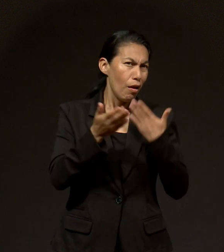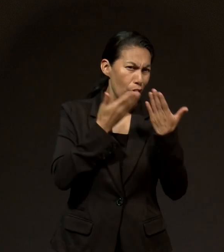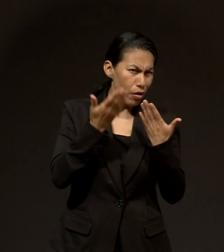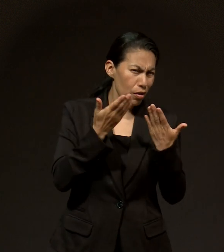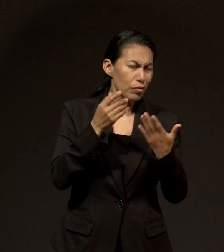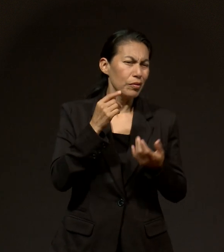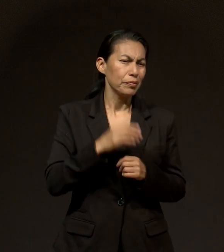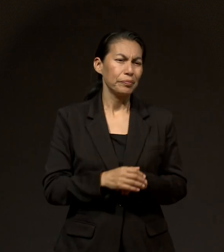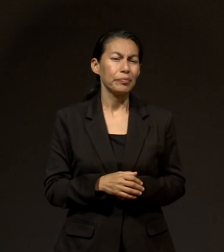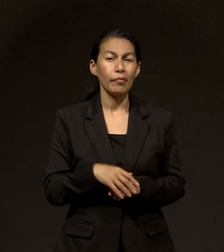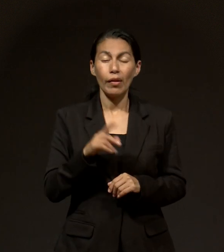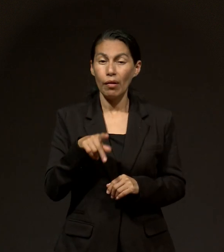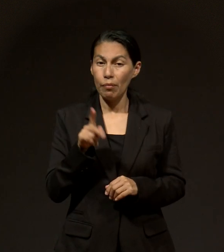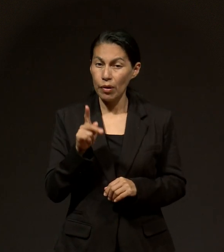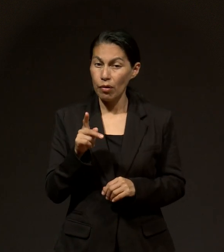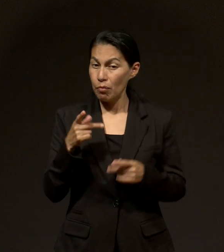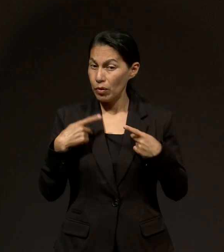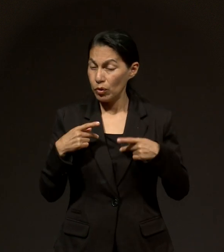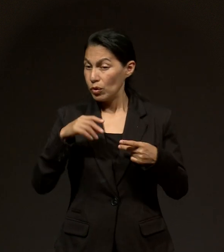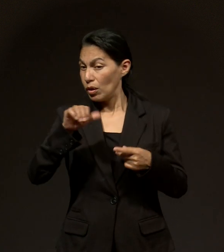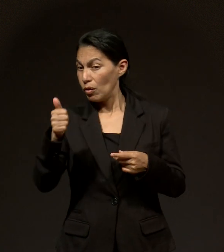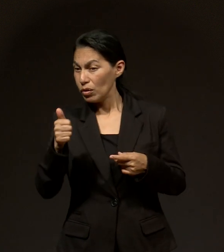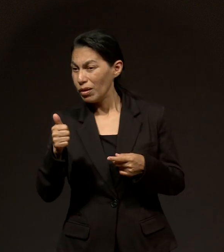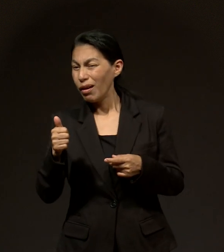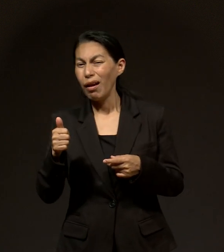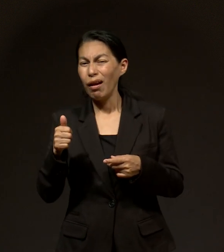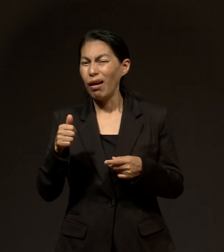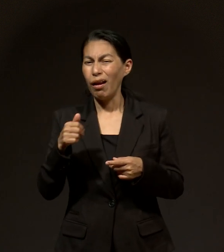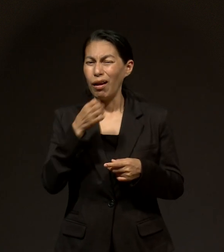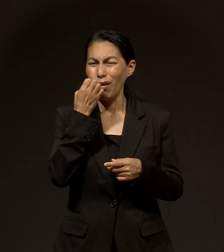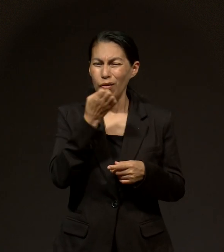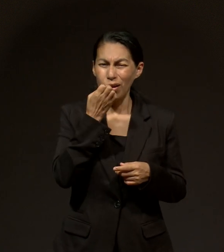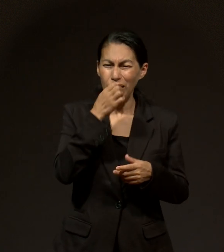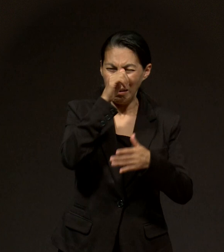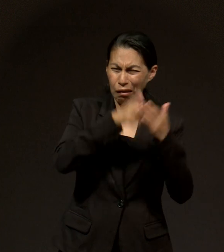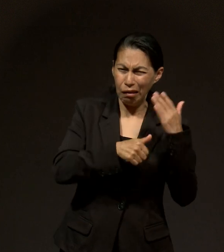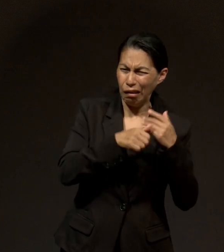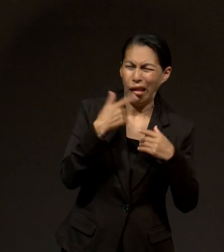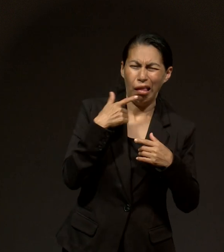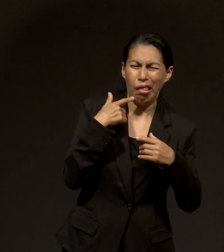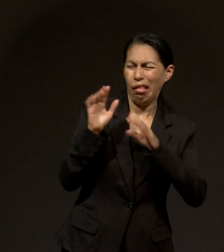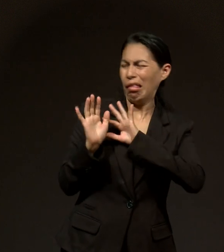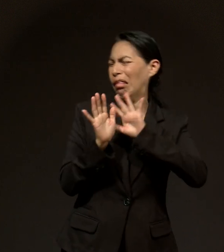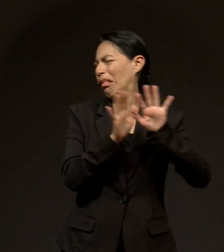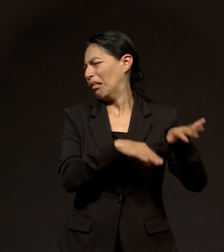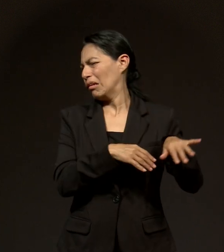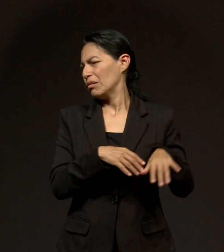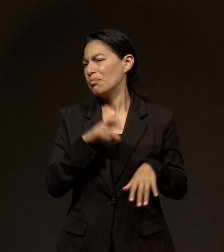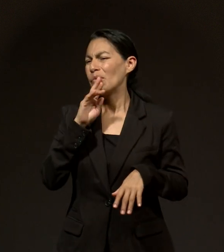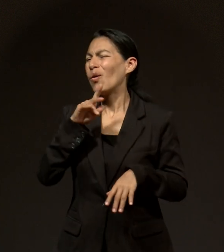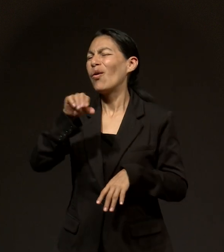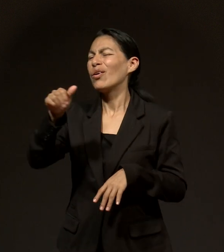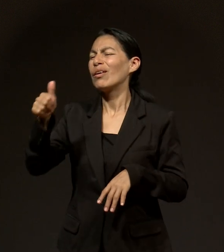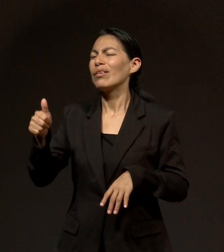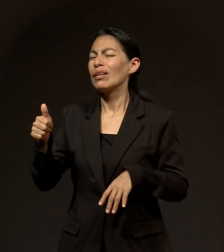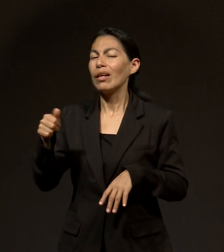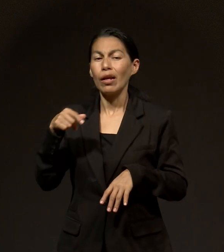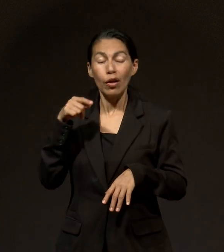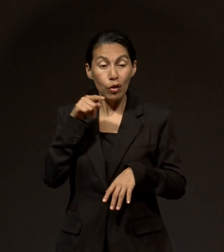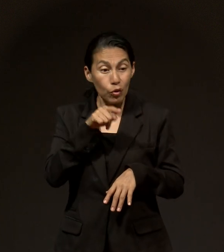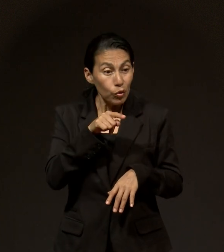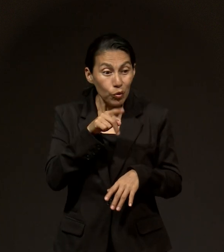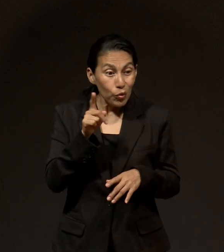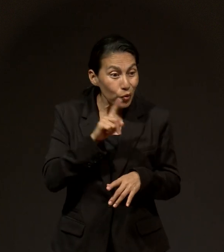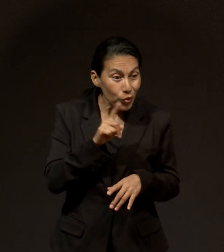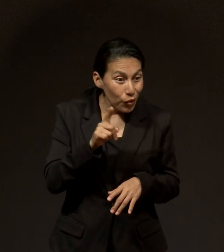escuelas, pero donde se invoca a Dios, donde hay un ambiente espiritual, donde tú te